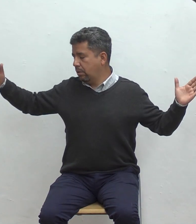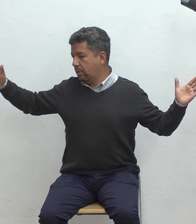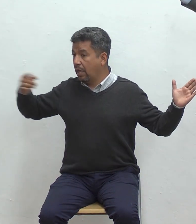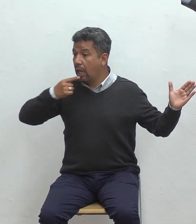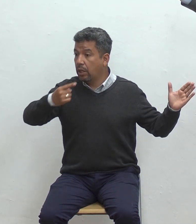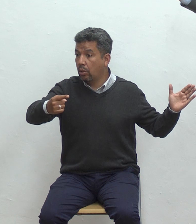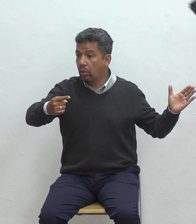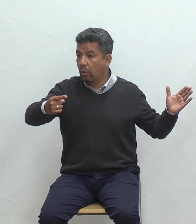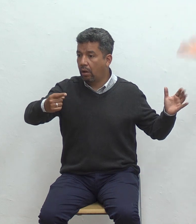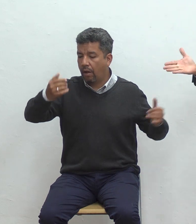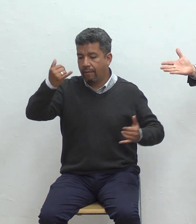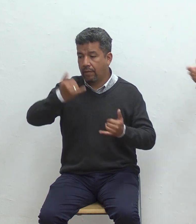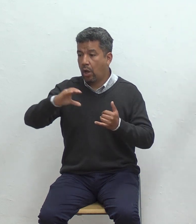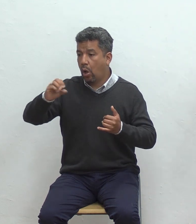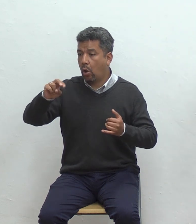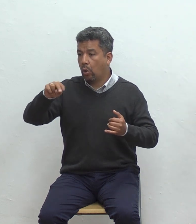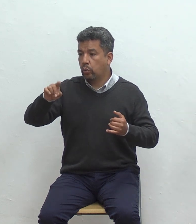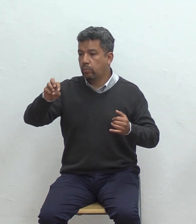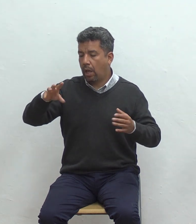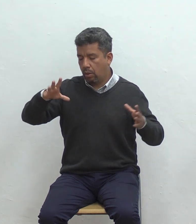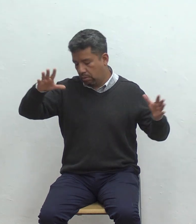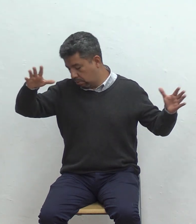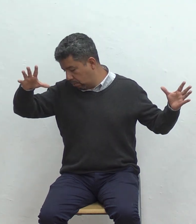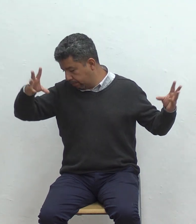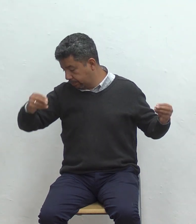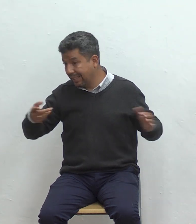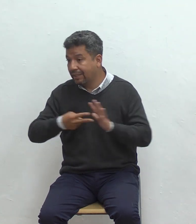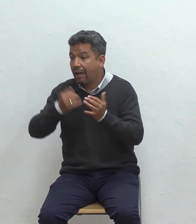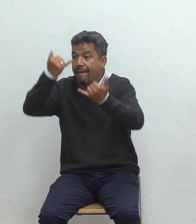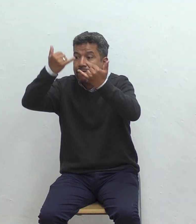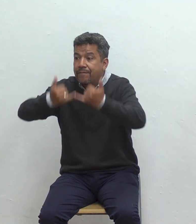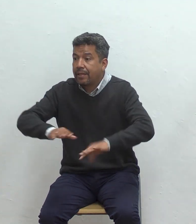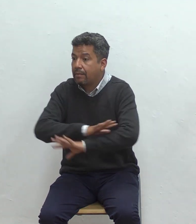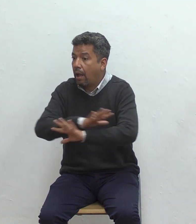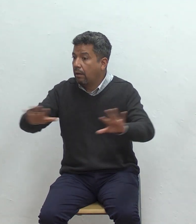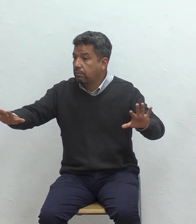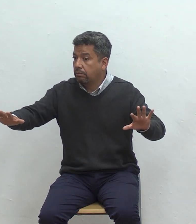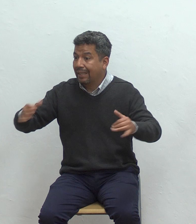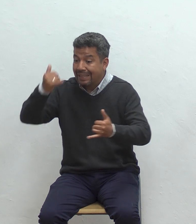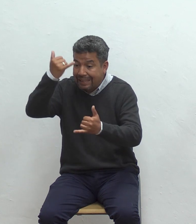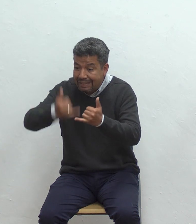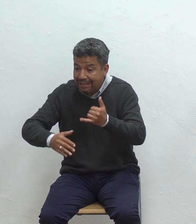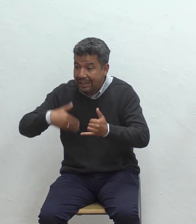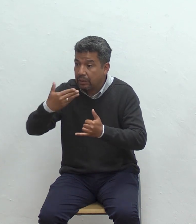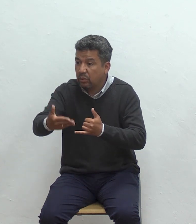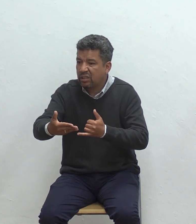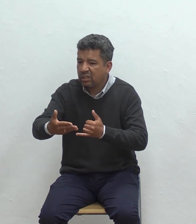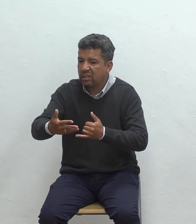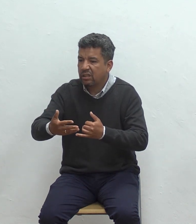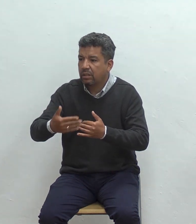dijo? Esa es la consumación. Consumación es final. Después de la consumación ya todo es